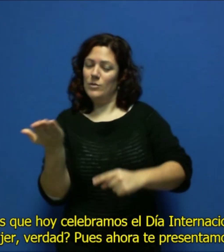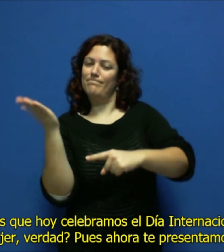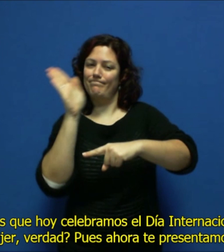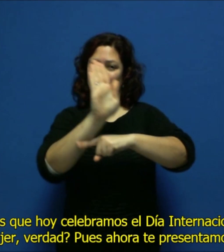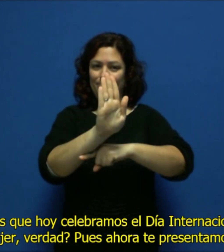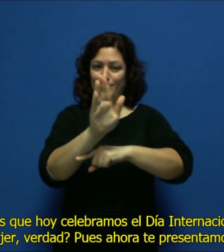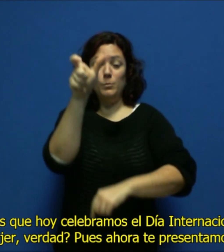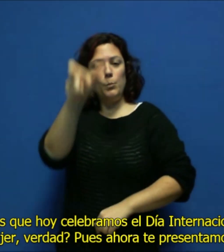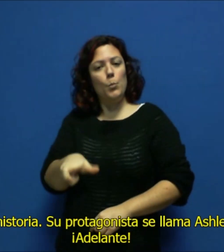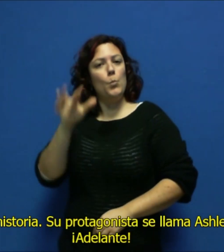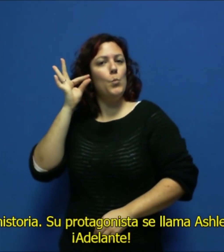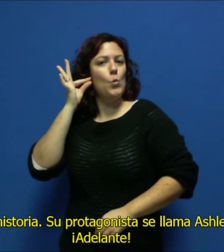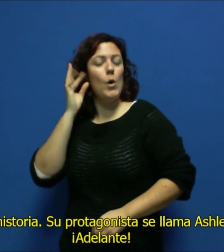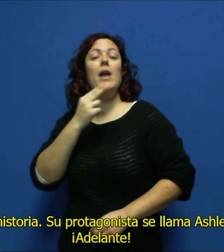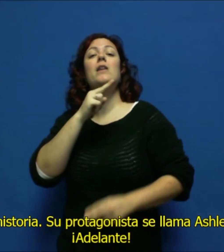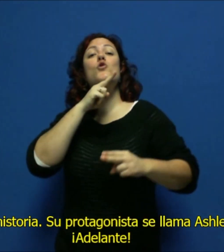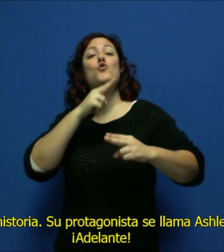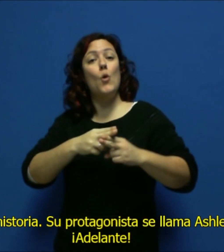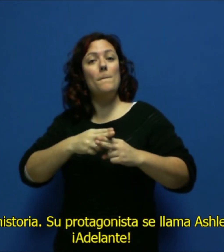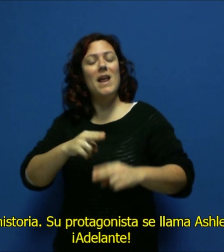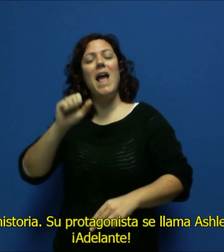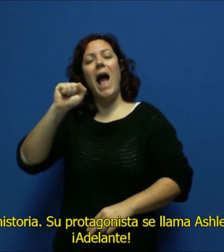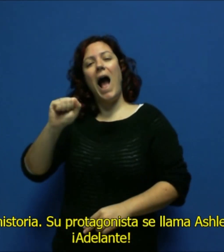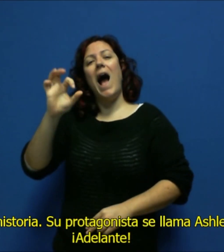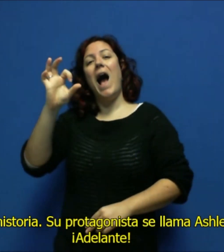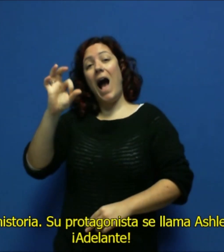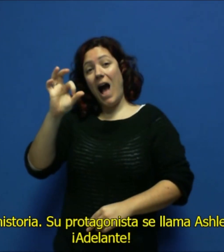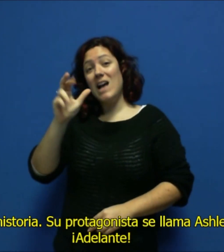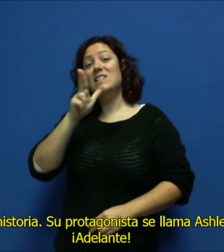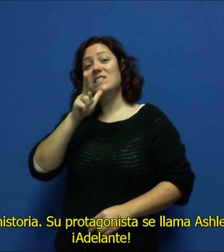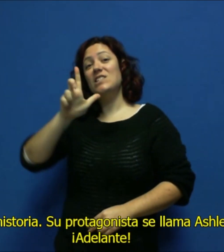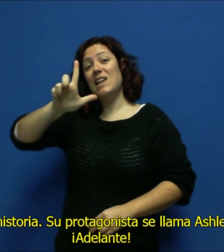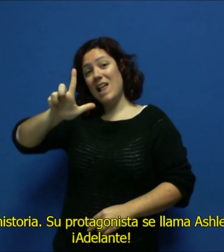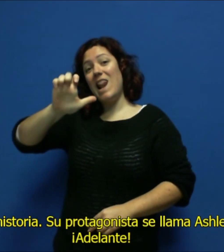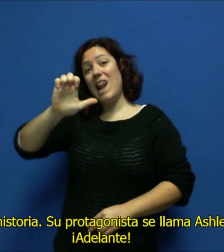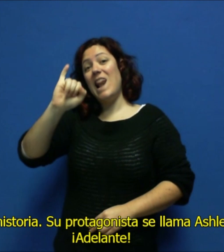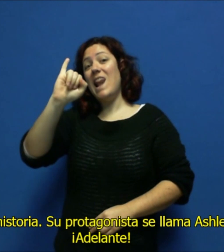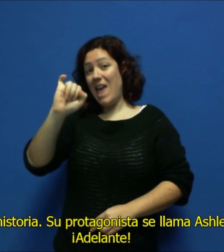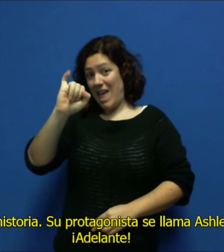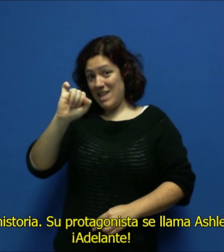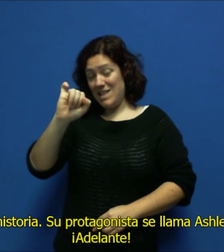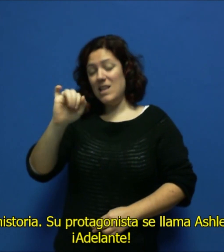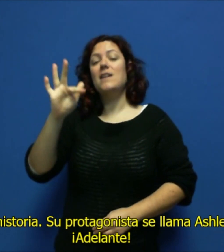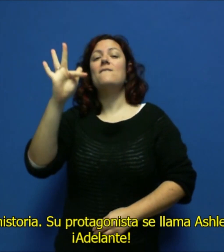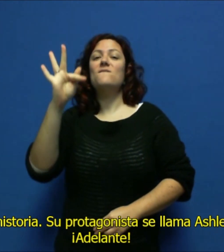la segunda historia su protagonista se llama ágil y violet